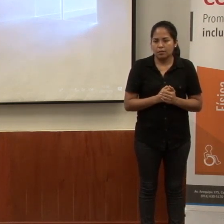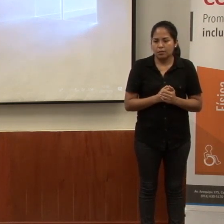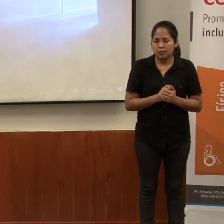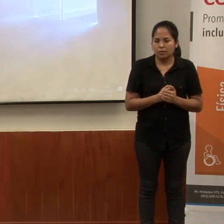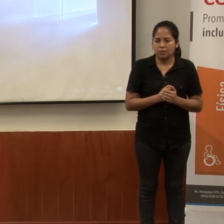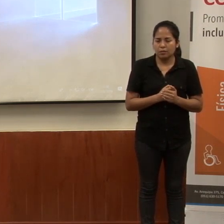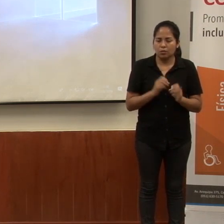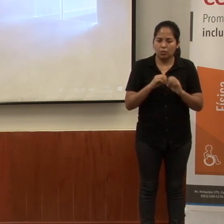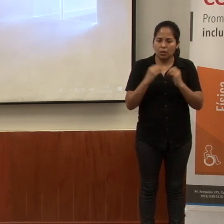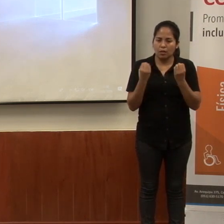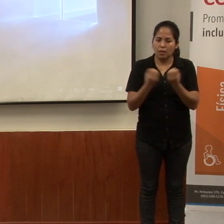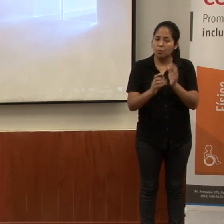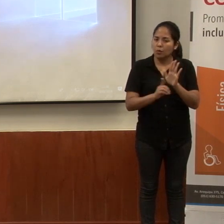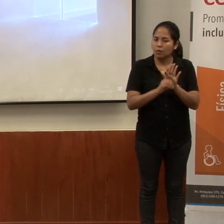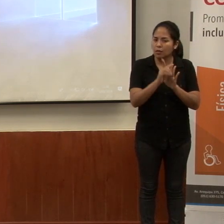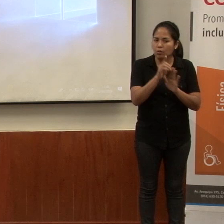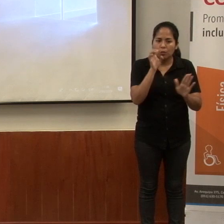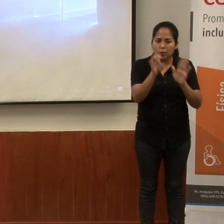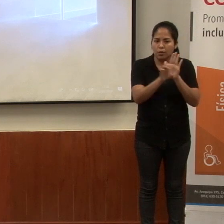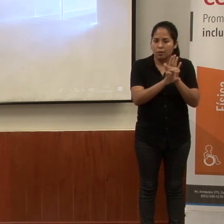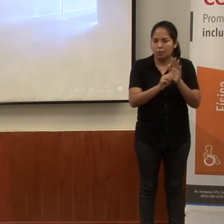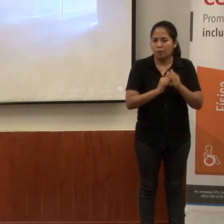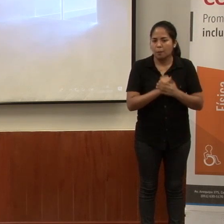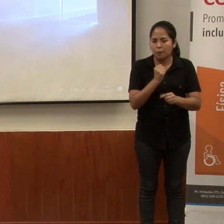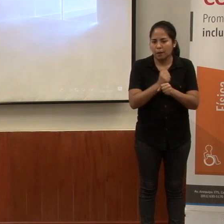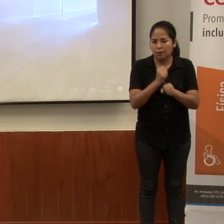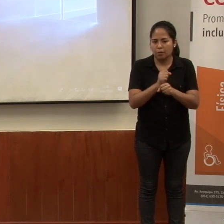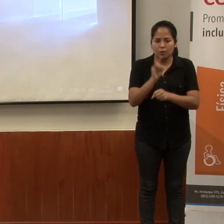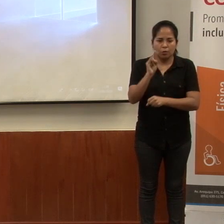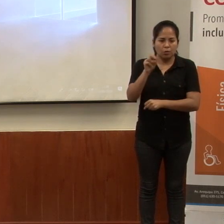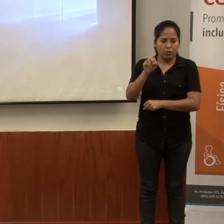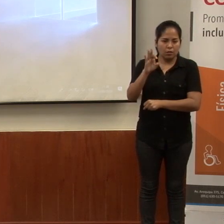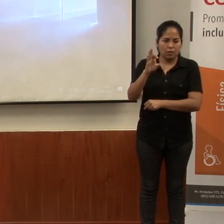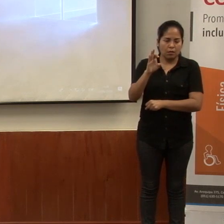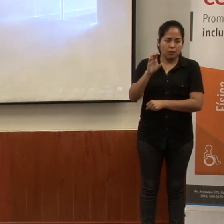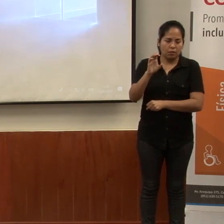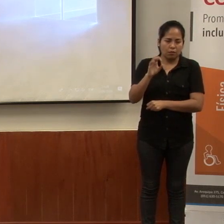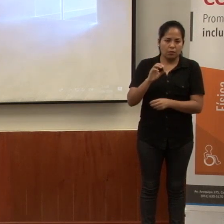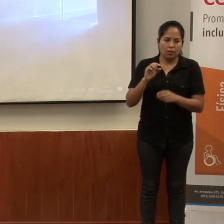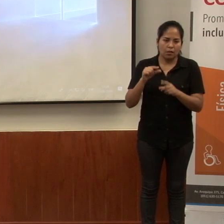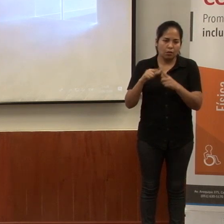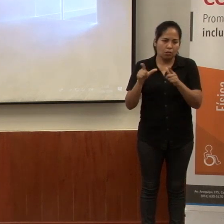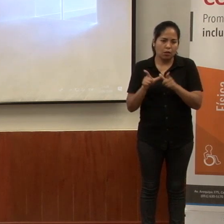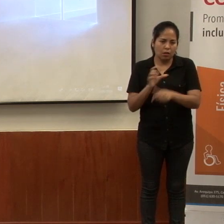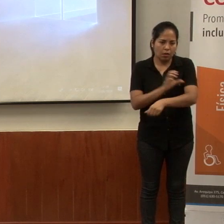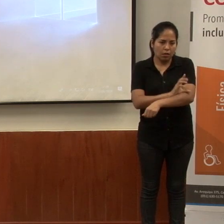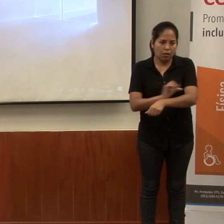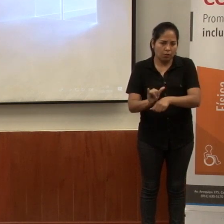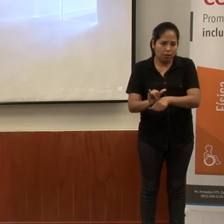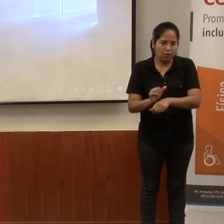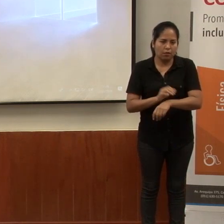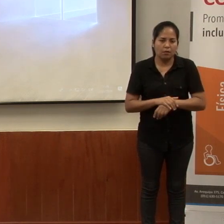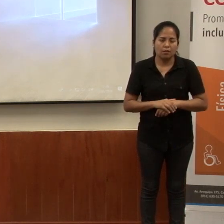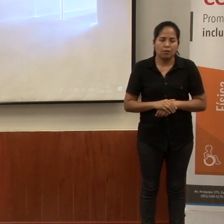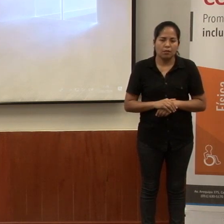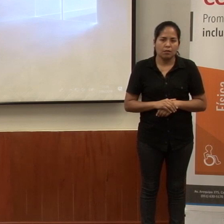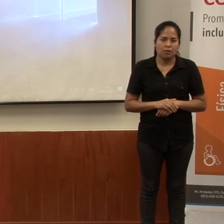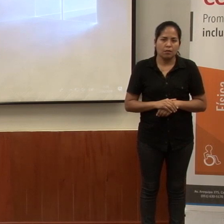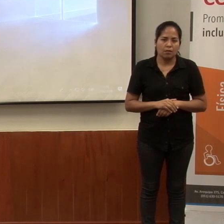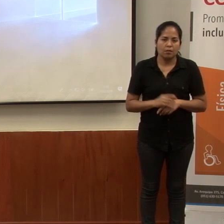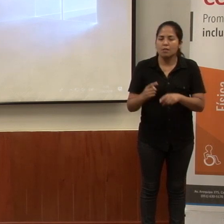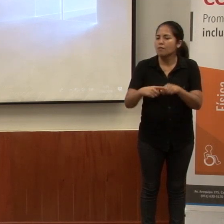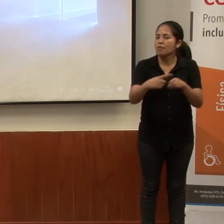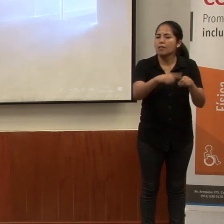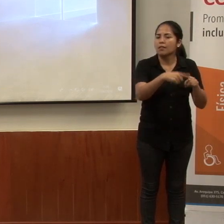gubernamentales de desarrollo. Por ejemplo, estamos trabajando con UNICEF en Caraballo, ayer hemos estado con ellos también, y las otras demás